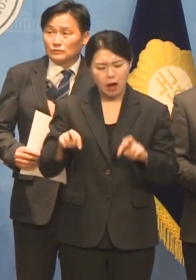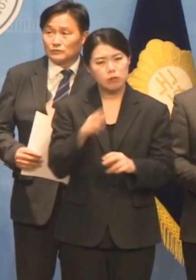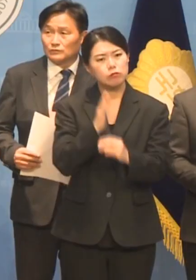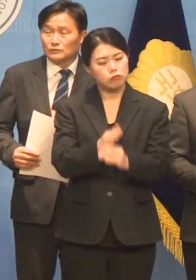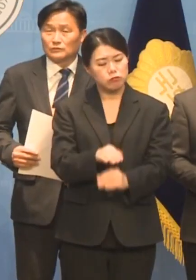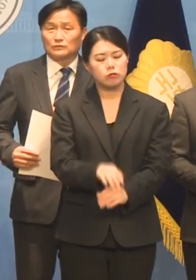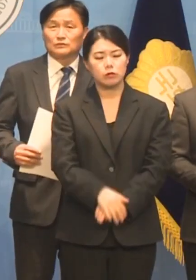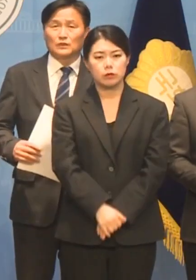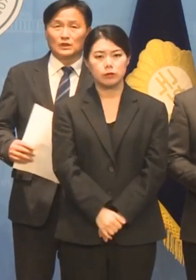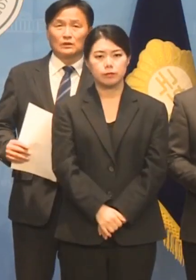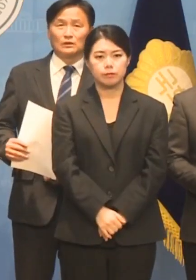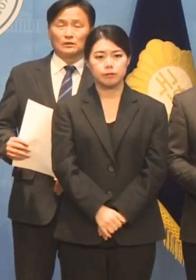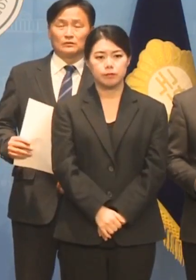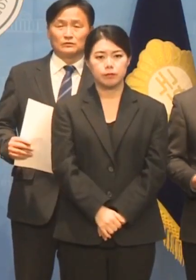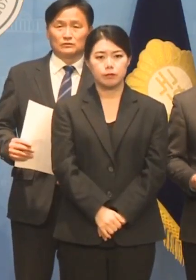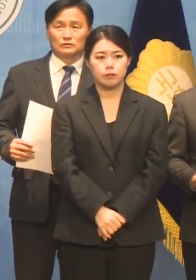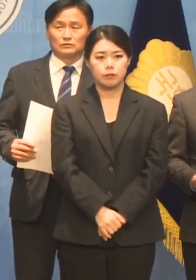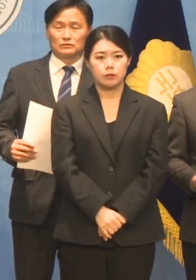있습니다.